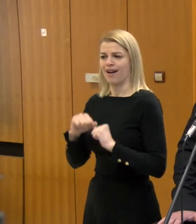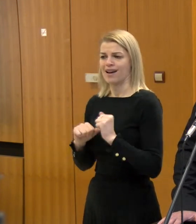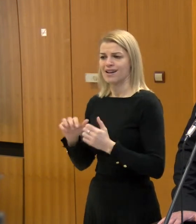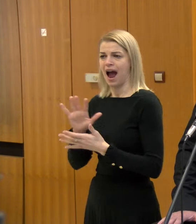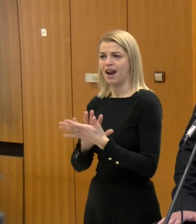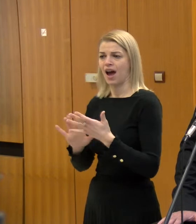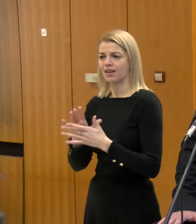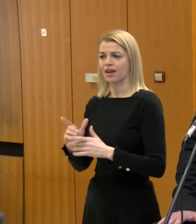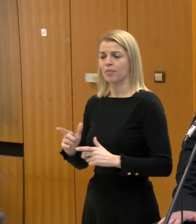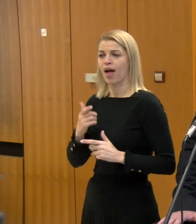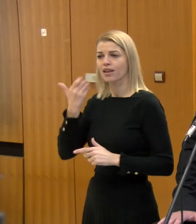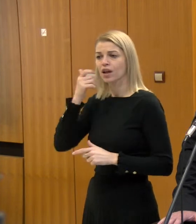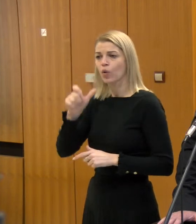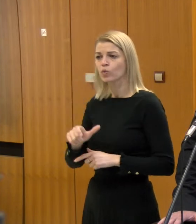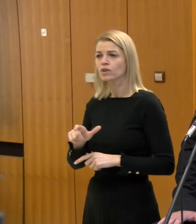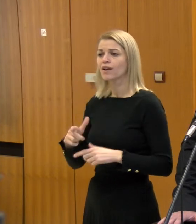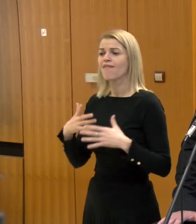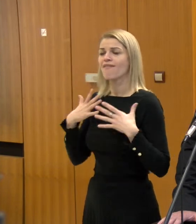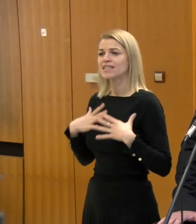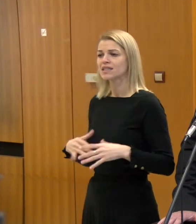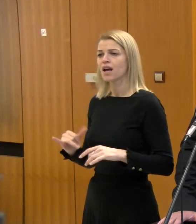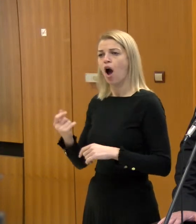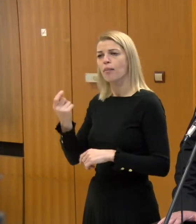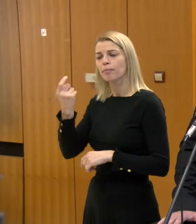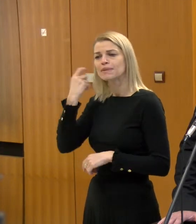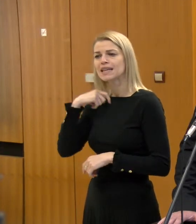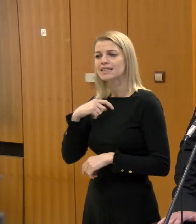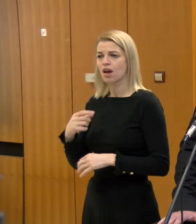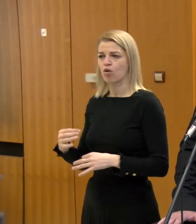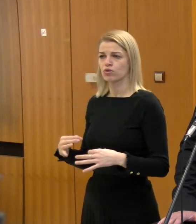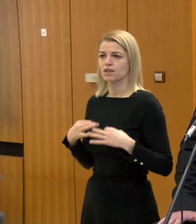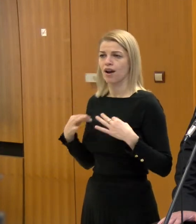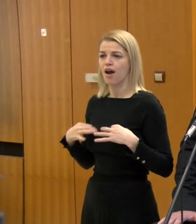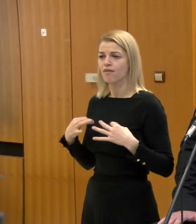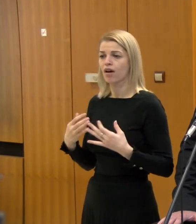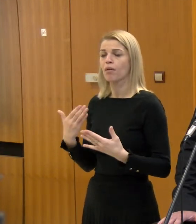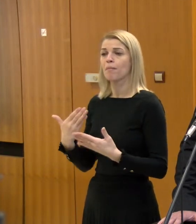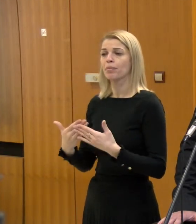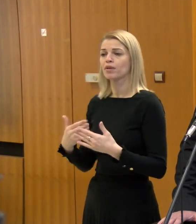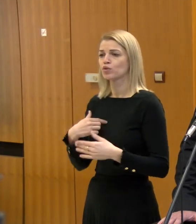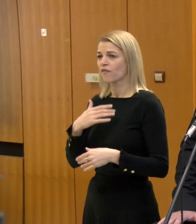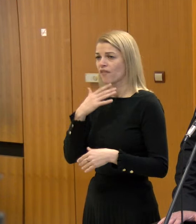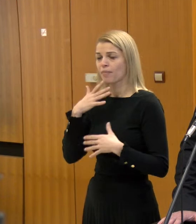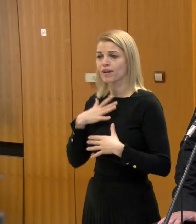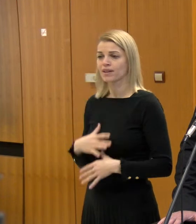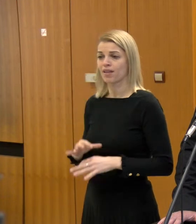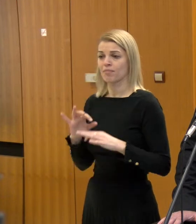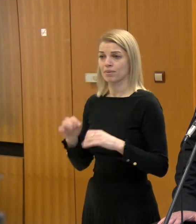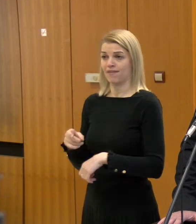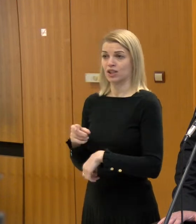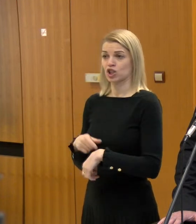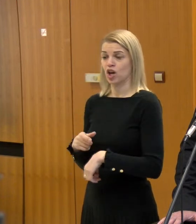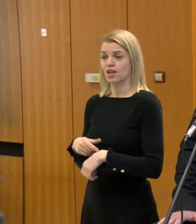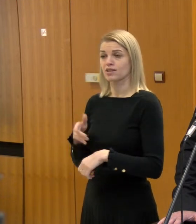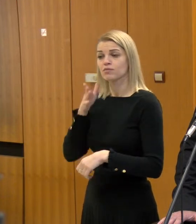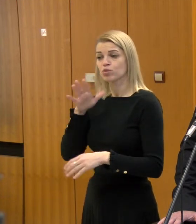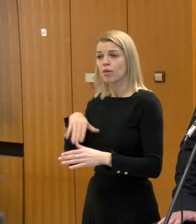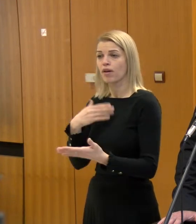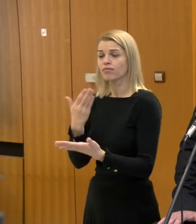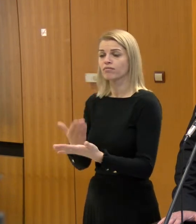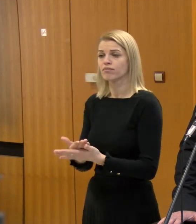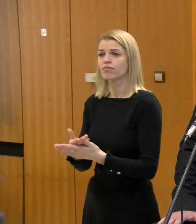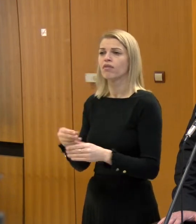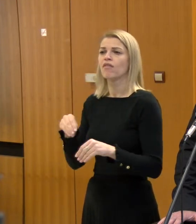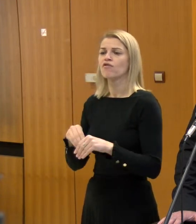ľudí, ich fyzického aj psychického zdravia. A preto som veľmi rád, že v čase, kedy budeme predkladať